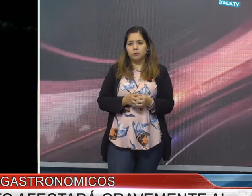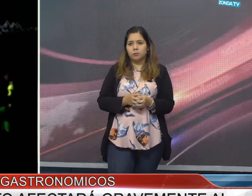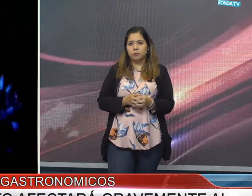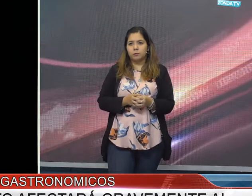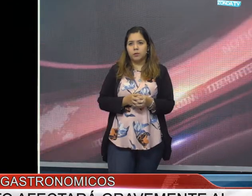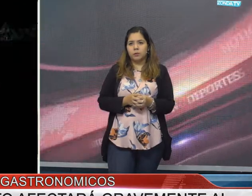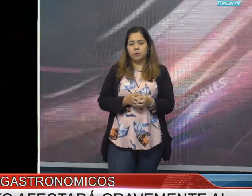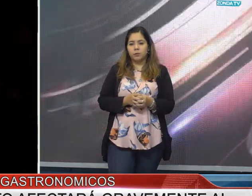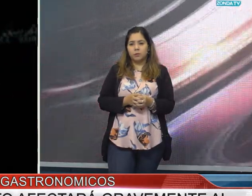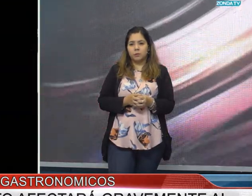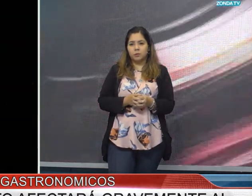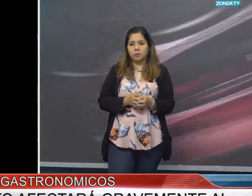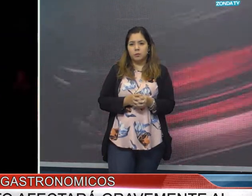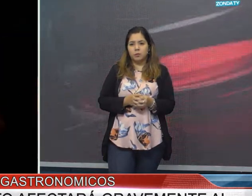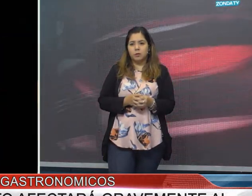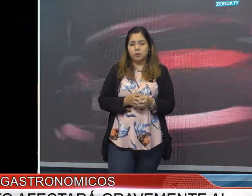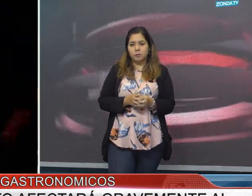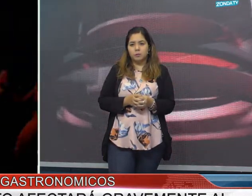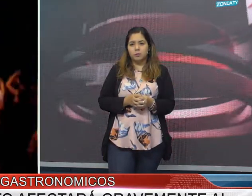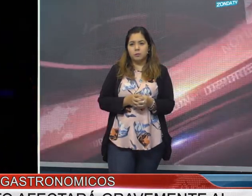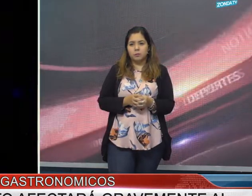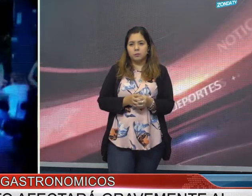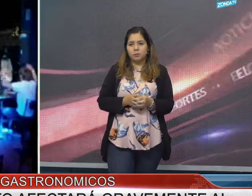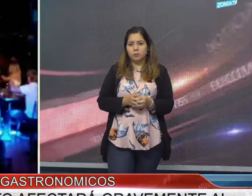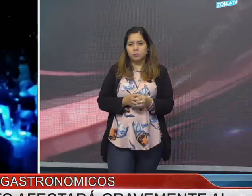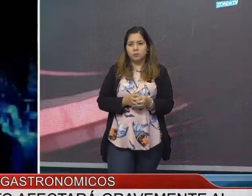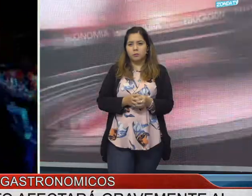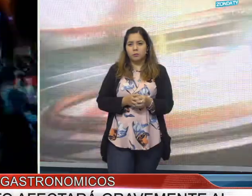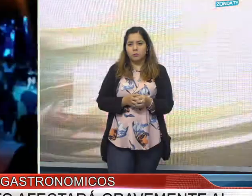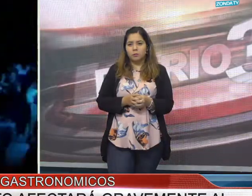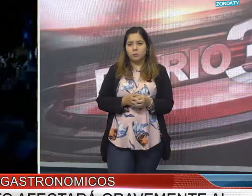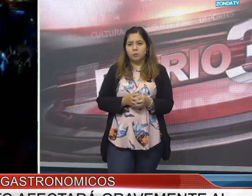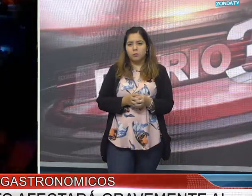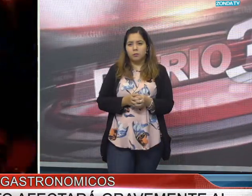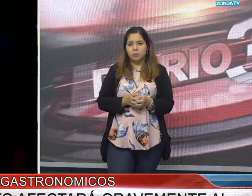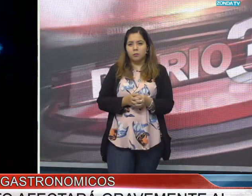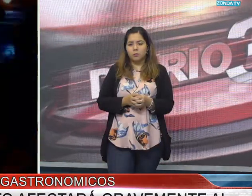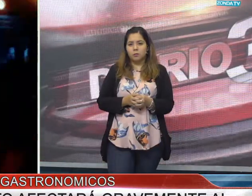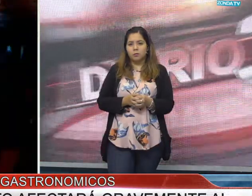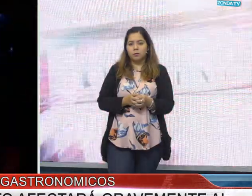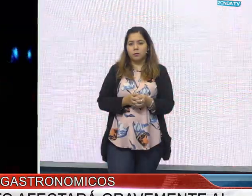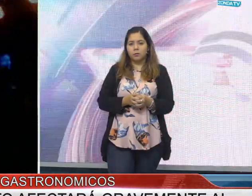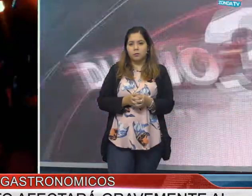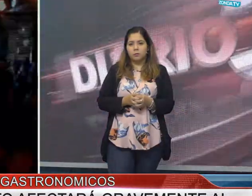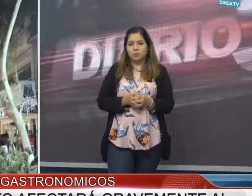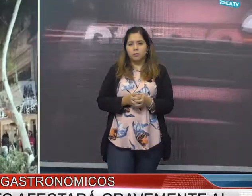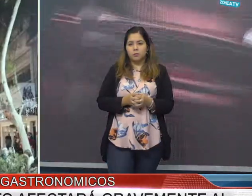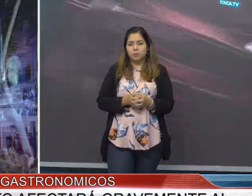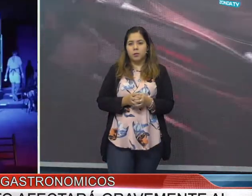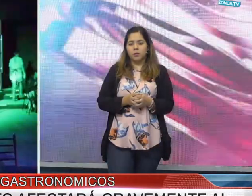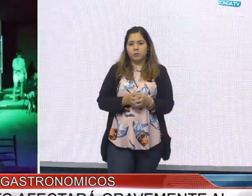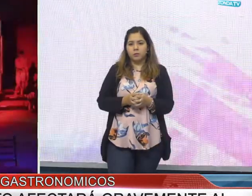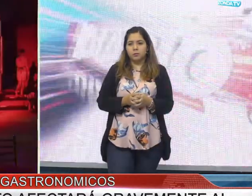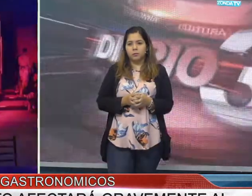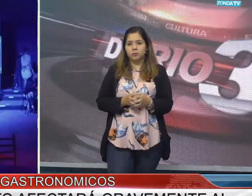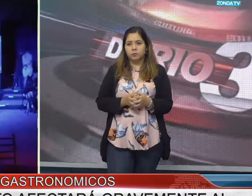5 meses. Y estuvimos mal cerrados. Bueno, hoy sí sabemos cómo es la situación porque tenemos impactado alrededor nuestro. Claro.